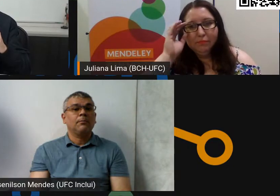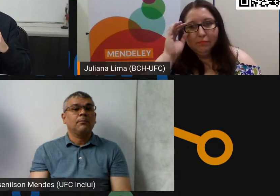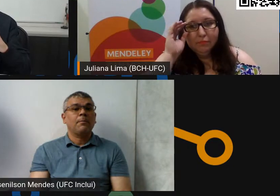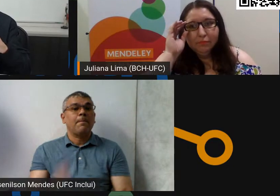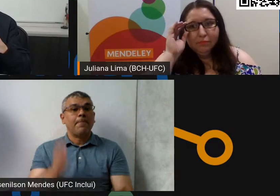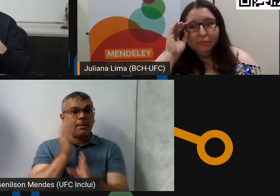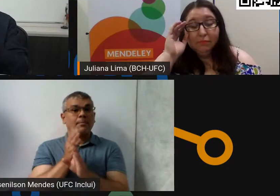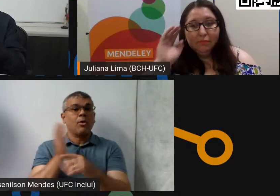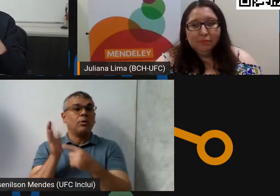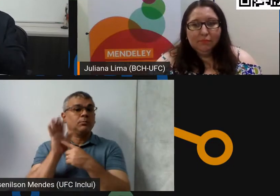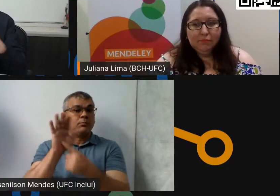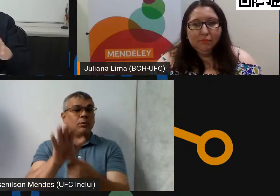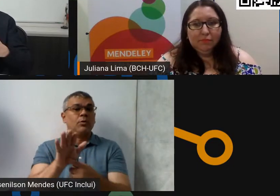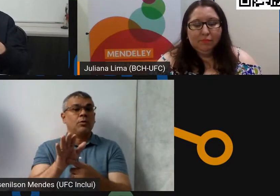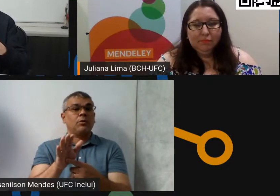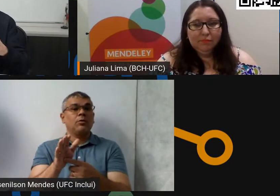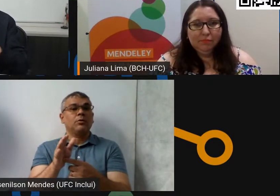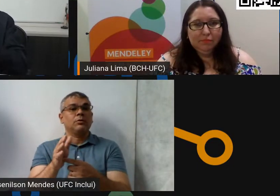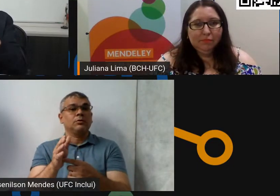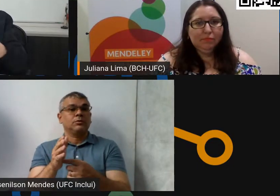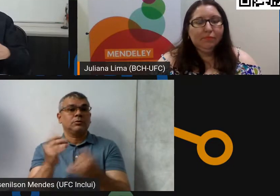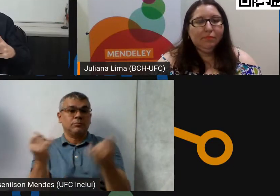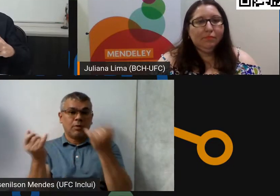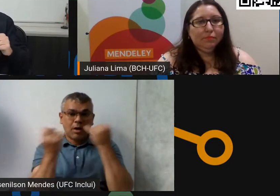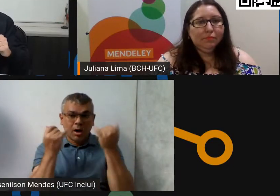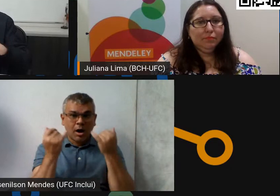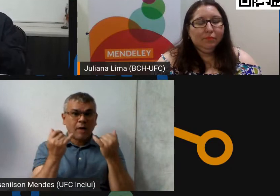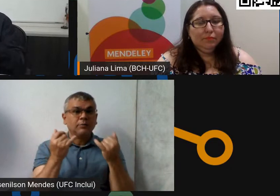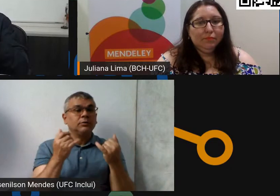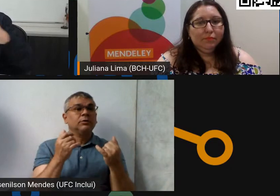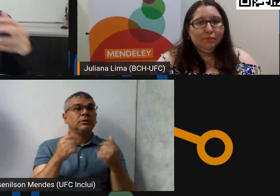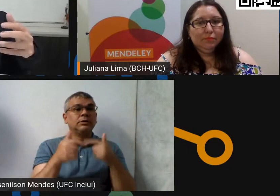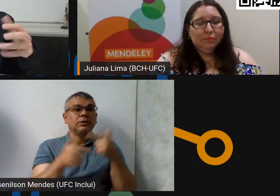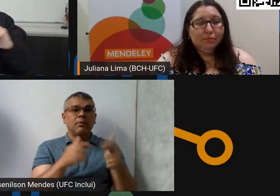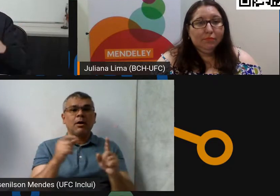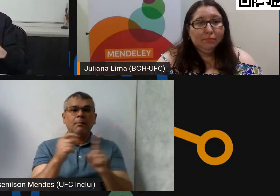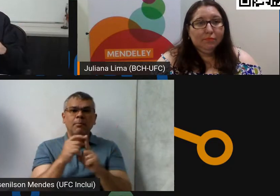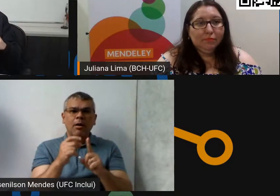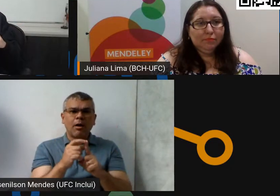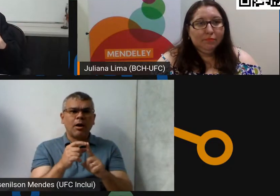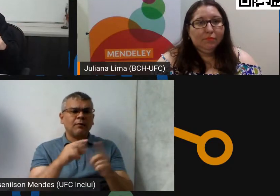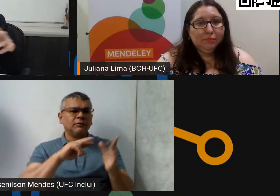Ele está trabalhando com o sentido das coisas, com as palavras. Olha, esse concluiu tal